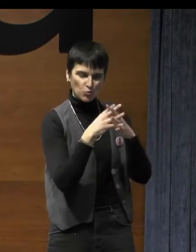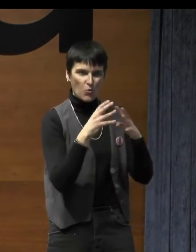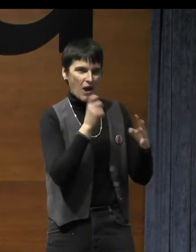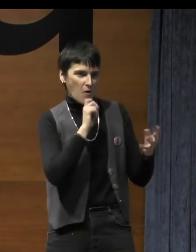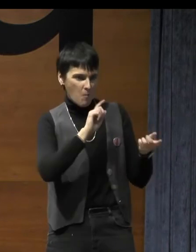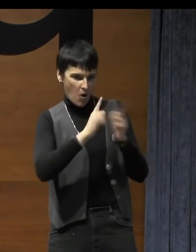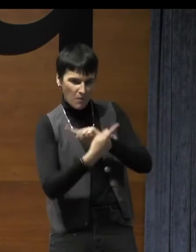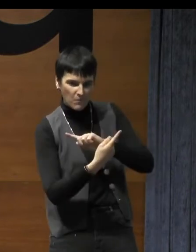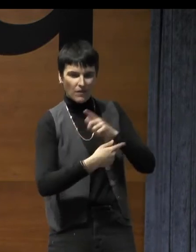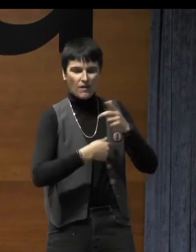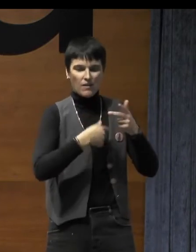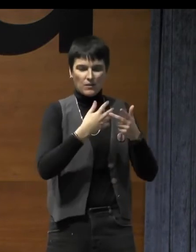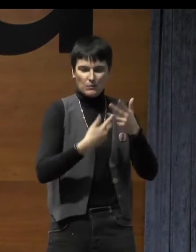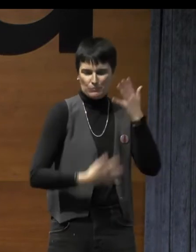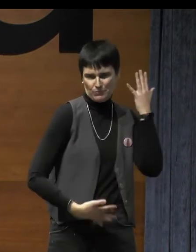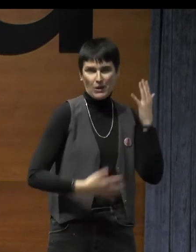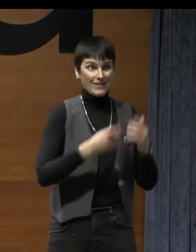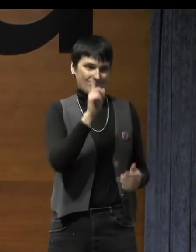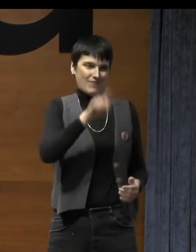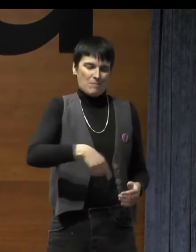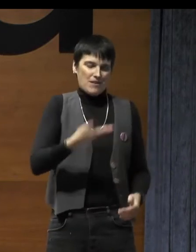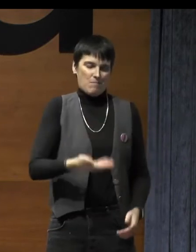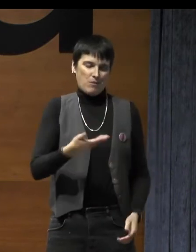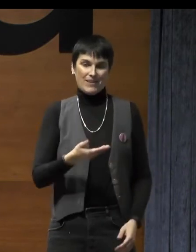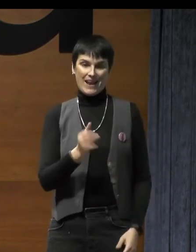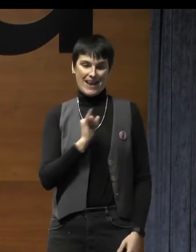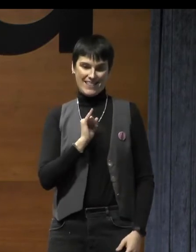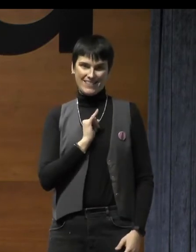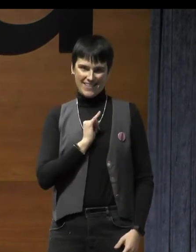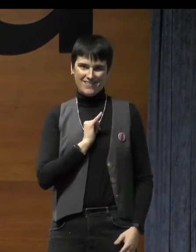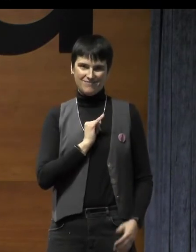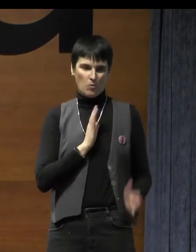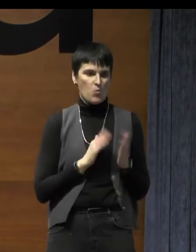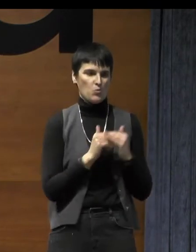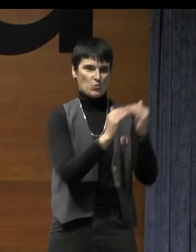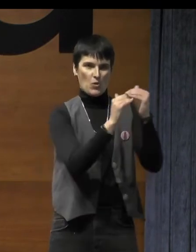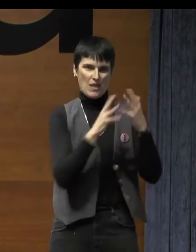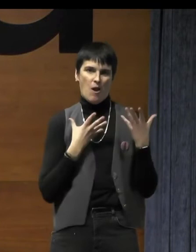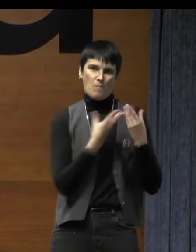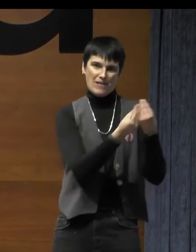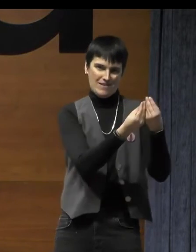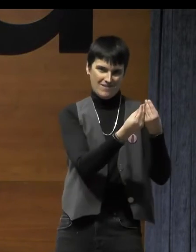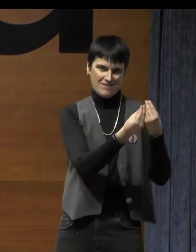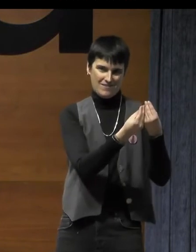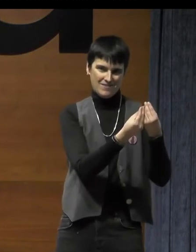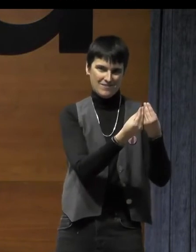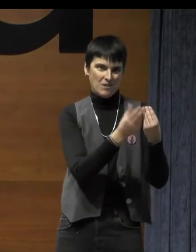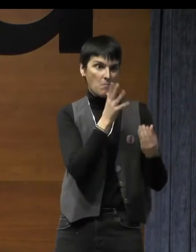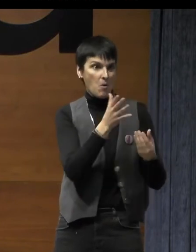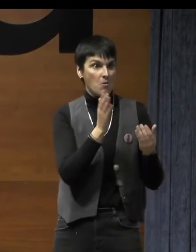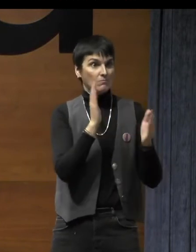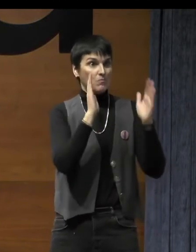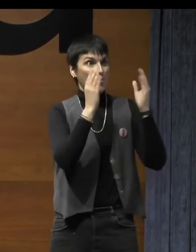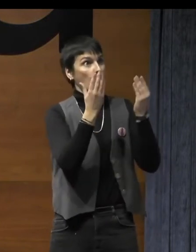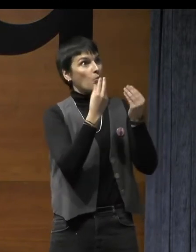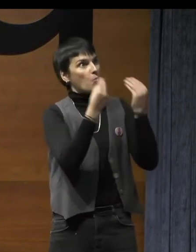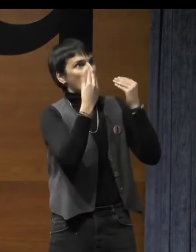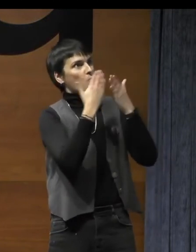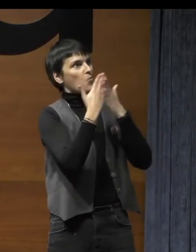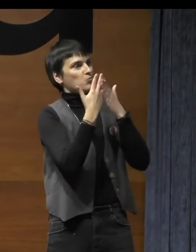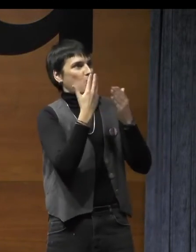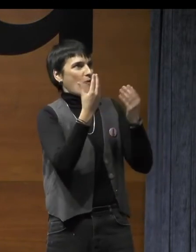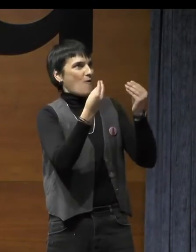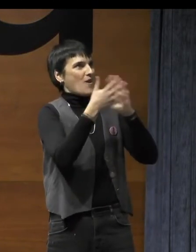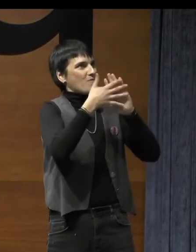También es diferente cómo podemos enfrentarnos a una ampliación del léxico o a una mejora de la estructura,